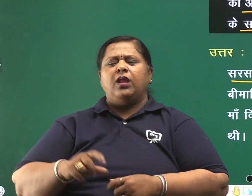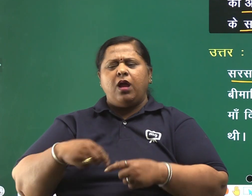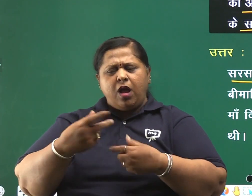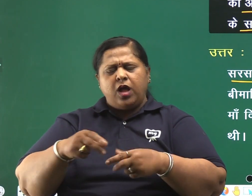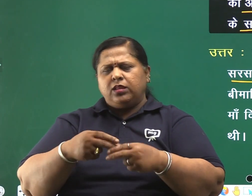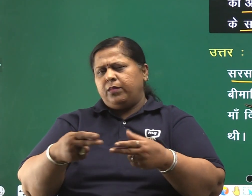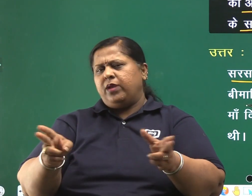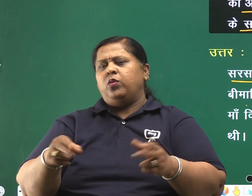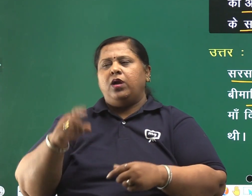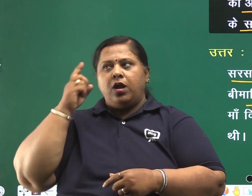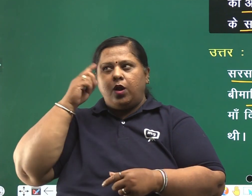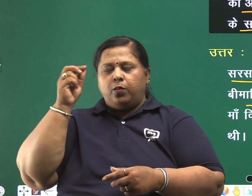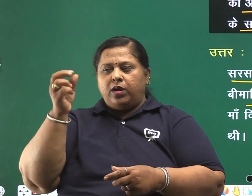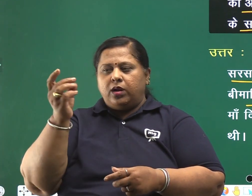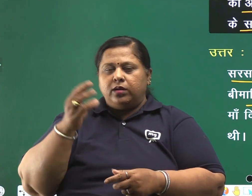आदि बीमारियों का अनुमान